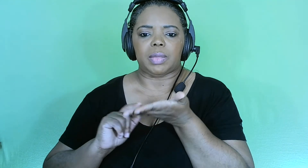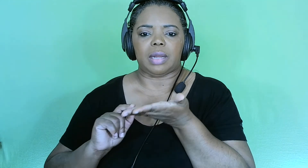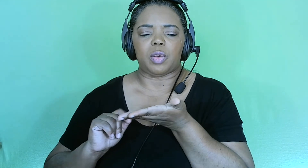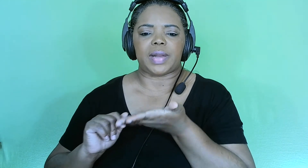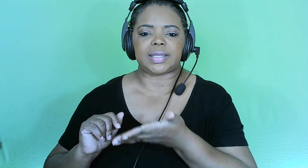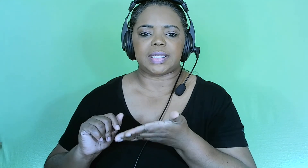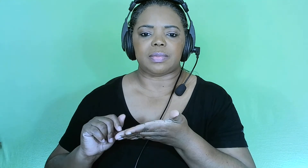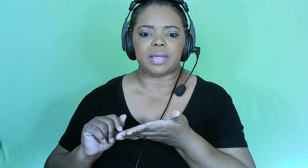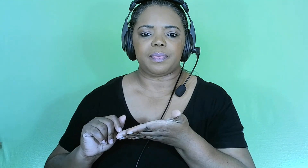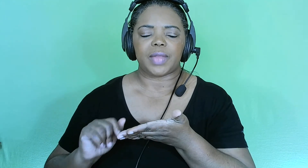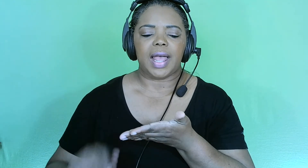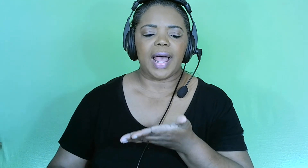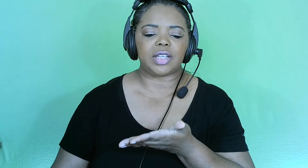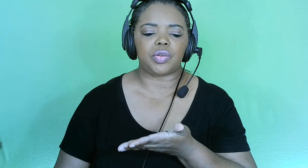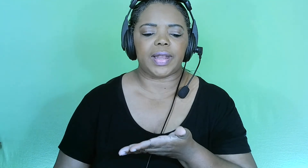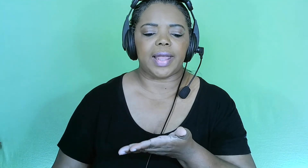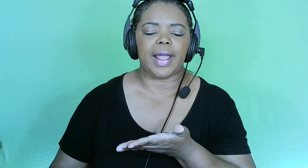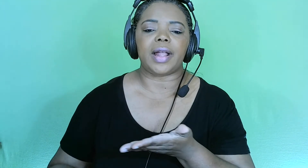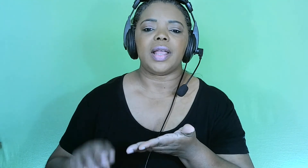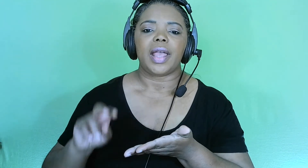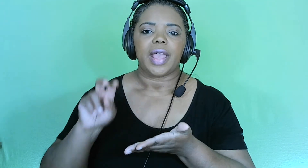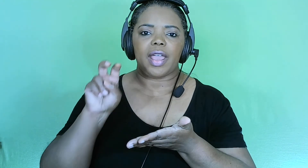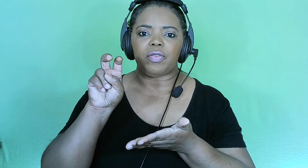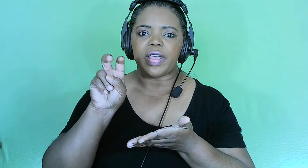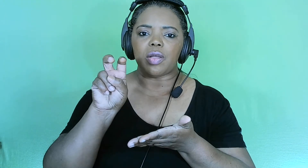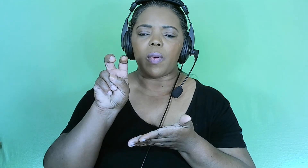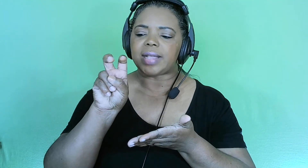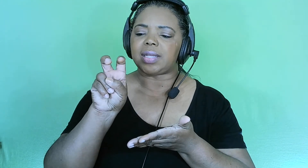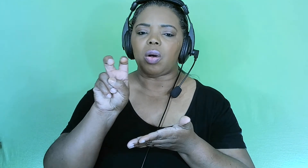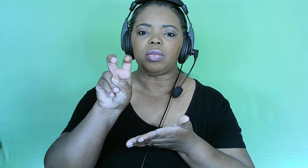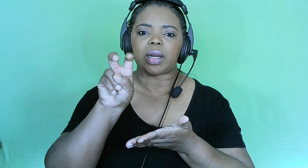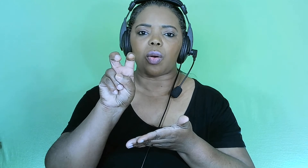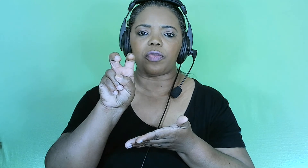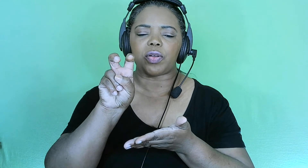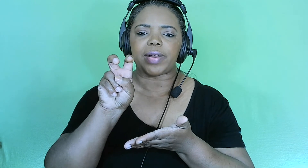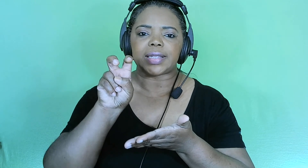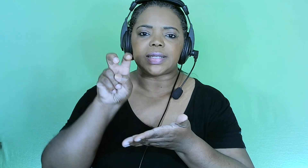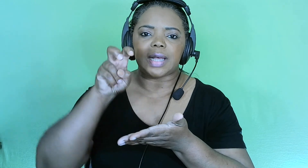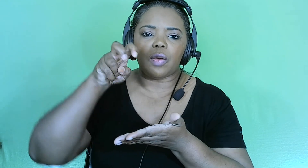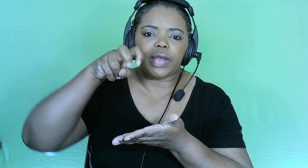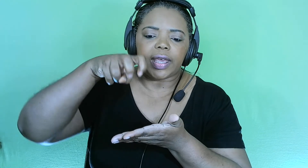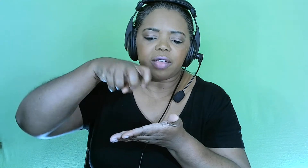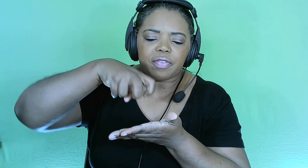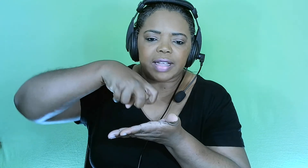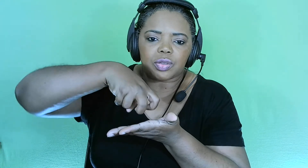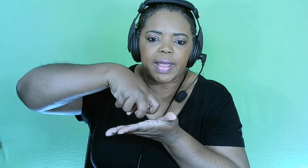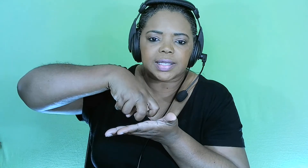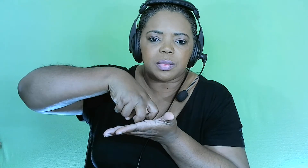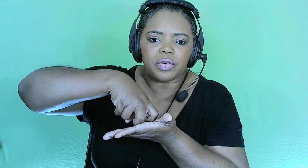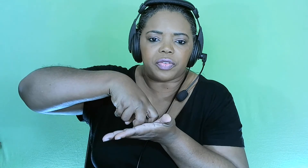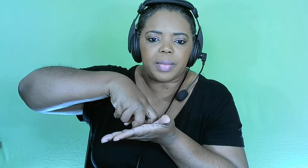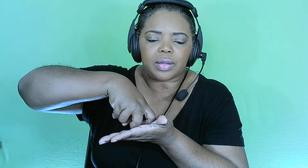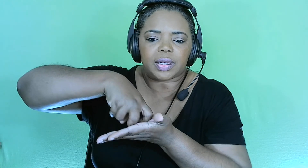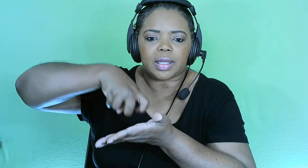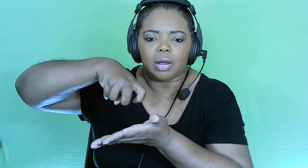da mão para cima. Ajoelhar. Eu venho com essa outra configuração e faço esse movimento aqui, ó.